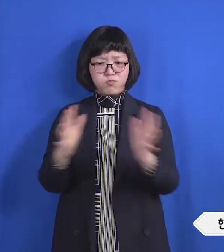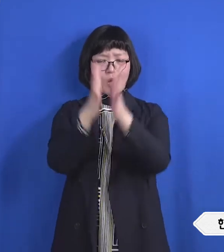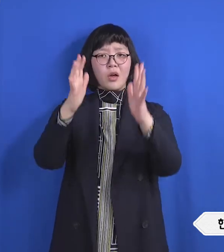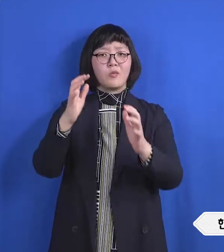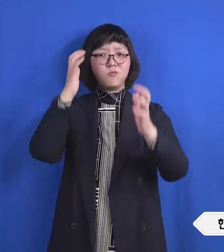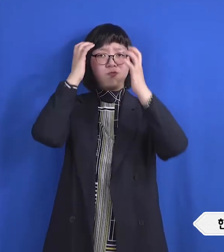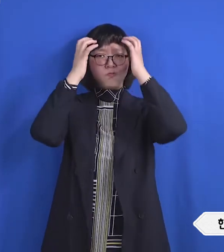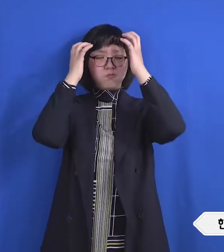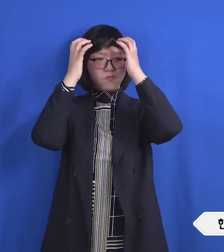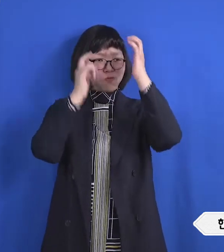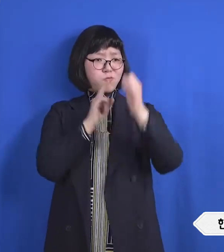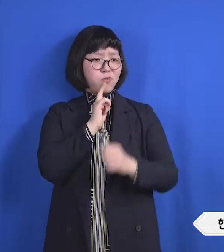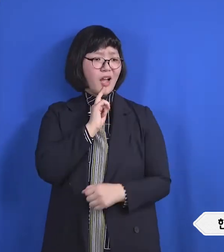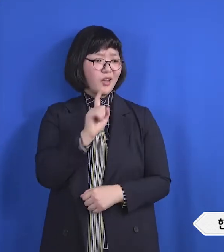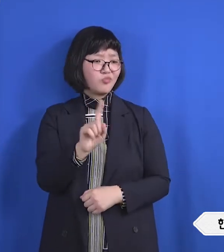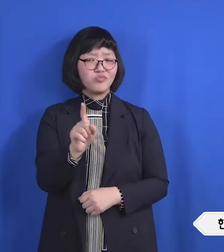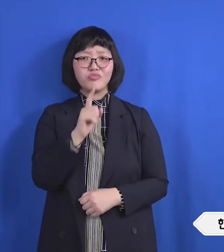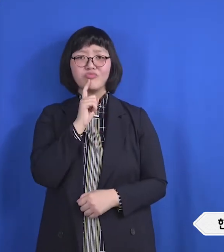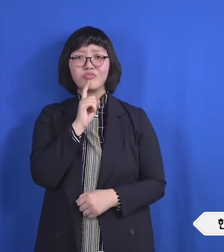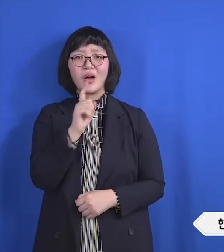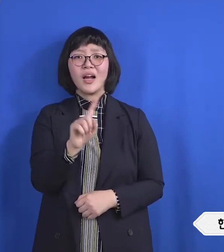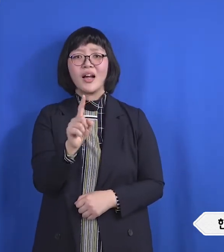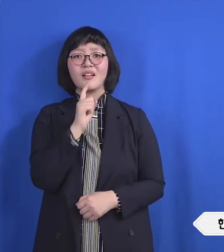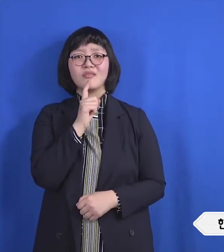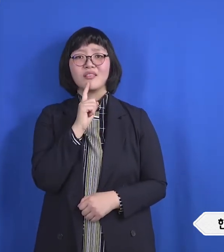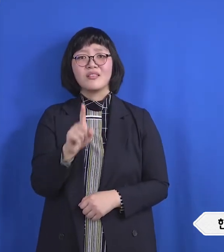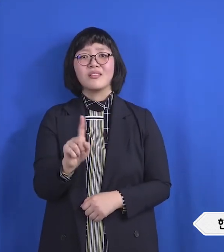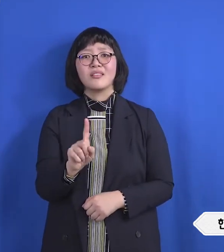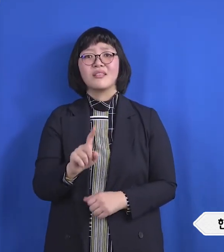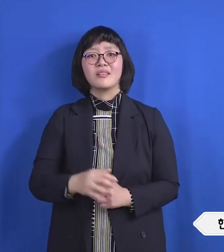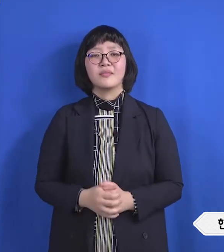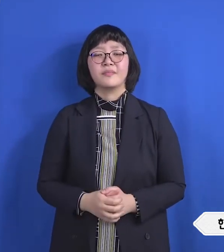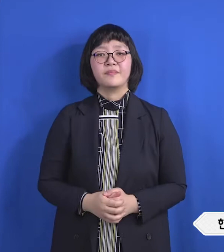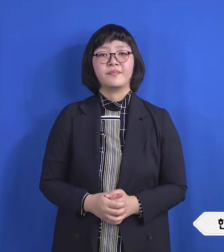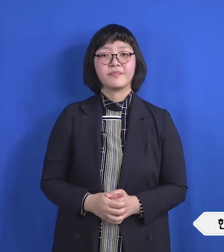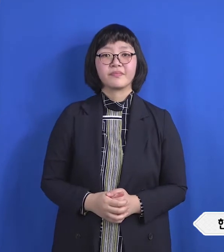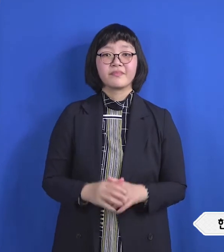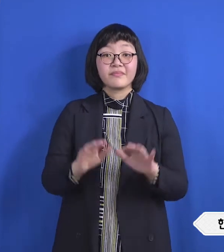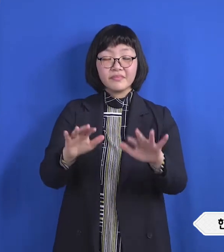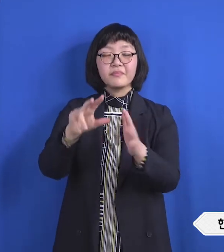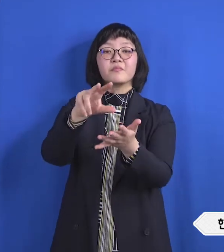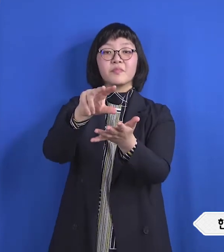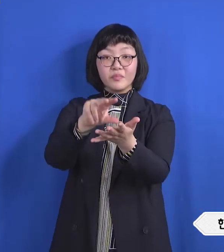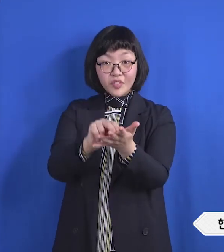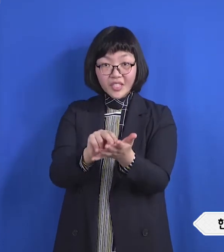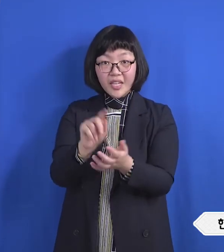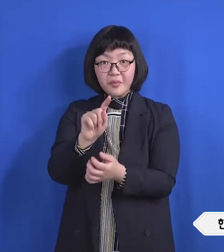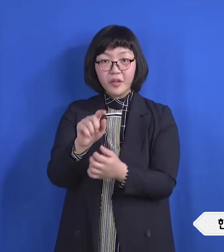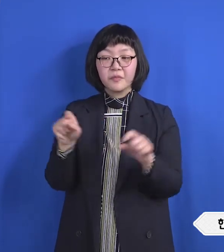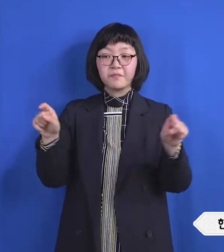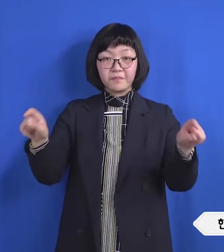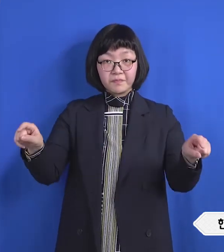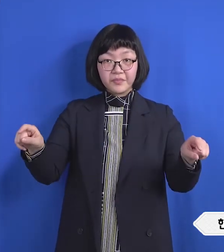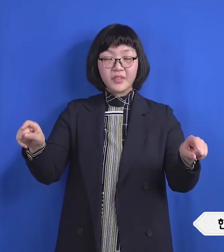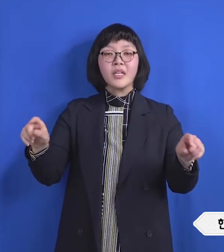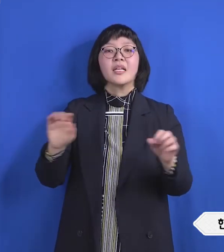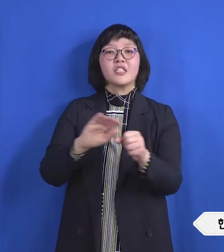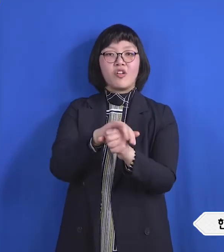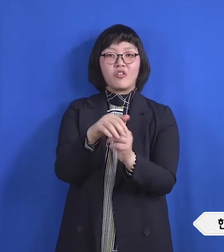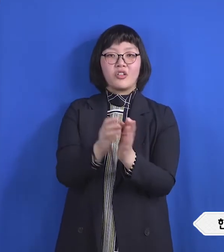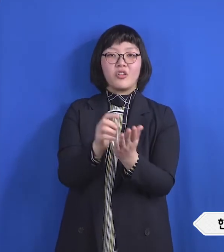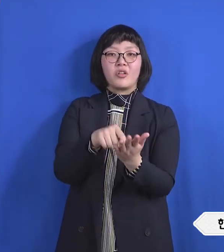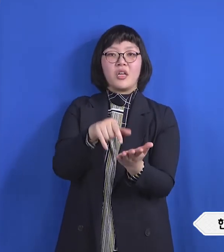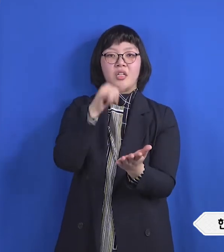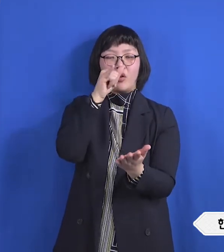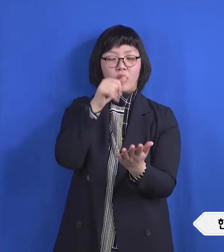있다고 하고, 그게 서로 상충되지 않습니까? 그런데 문제는 양쪽이 다 성경에 나와 있다는